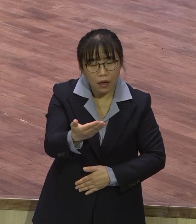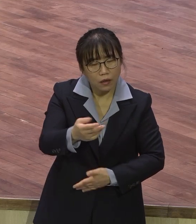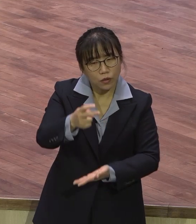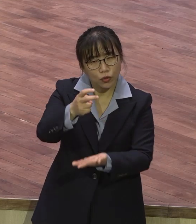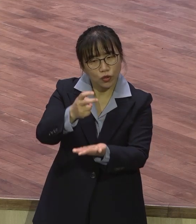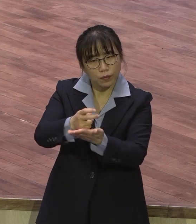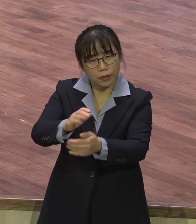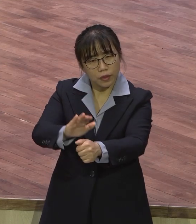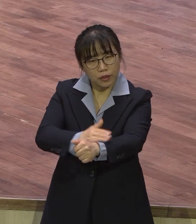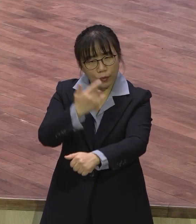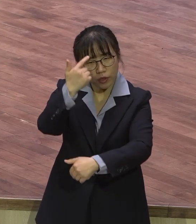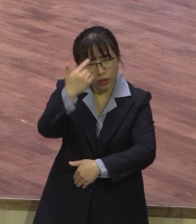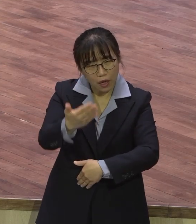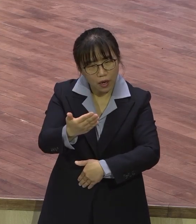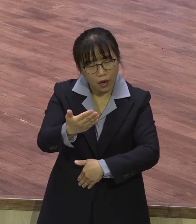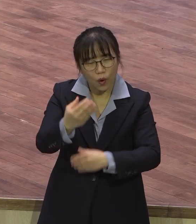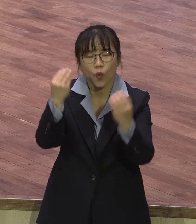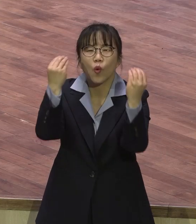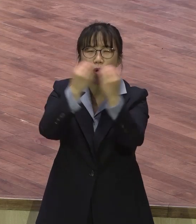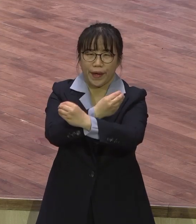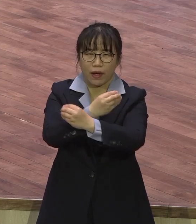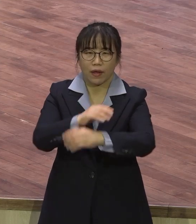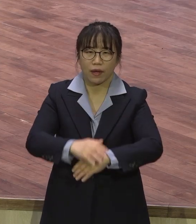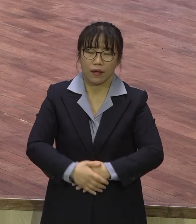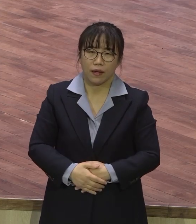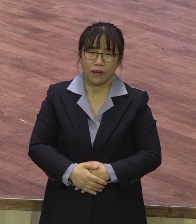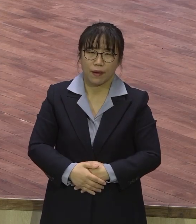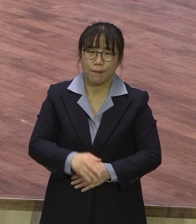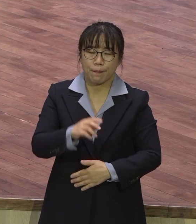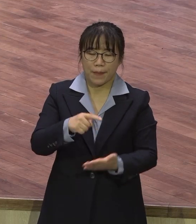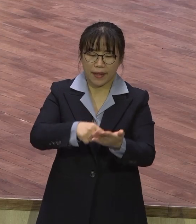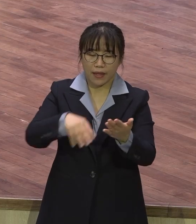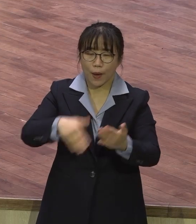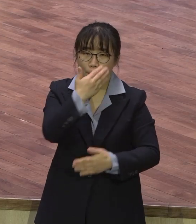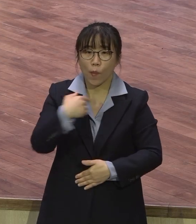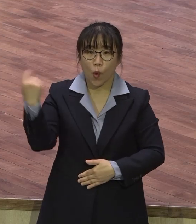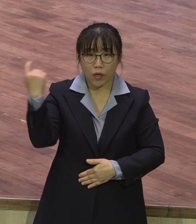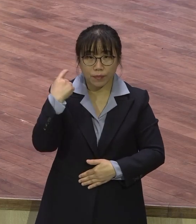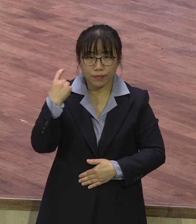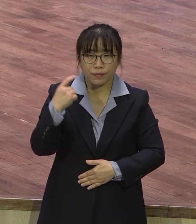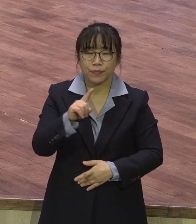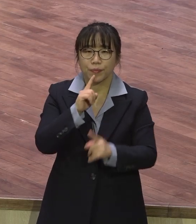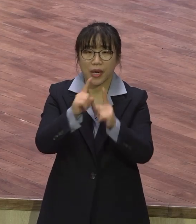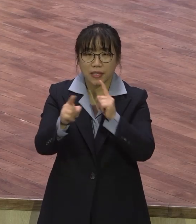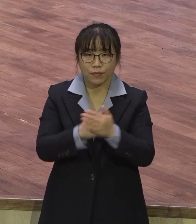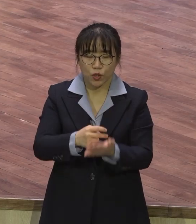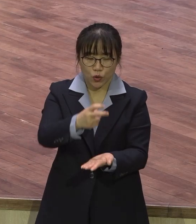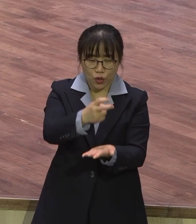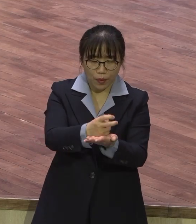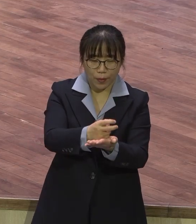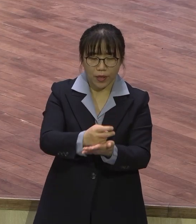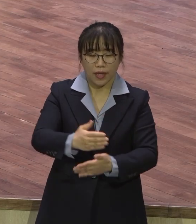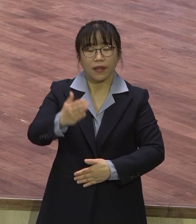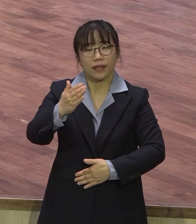것인가 전혀 그렇지 않아요 마태모 5장 17절에 보면 예수님께서 율법에 대해서 이렇게 말씀하셨어요 내가